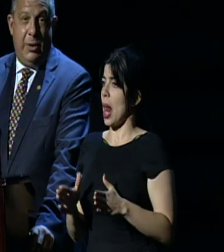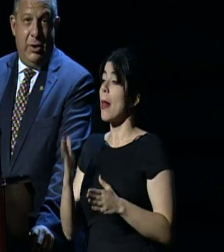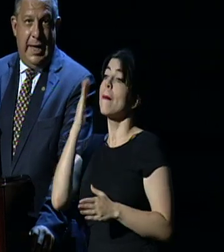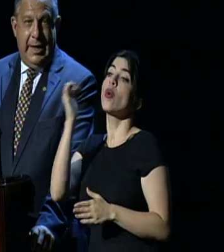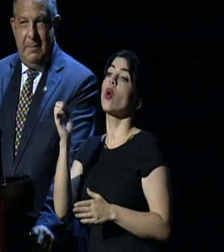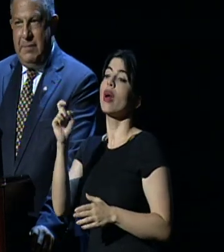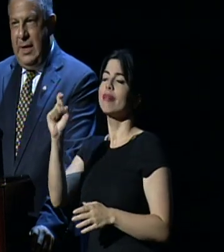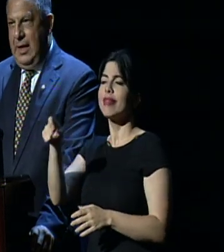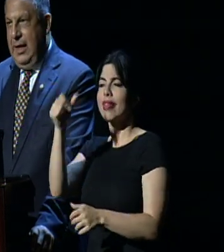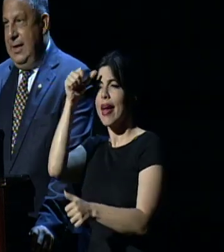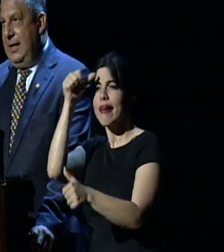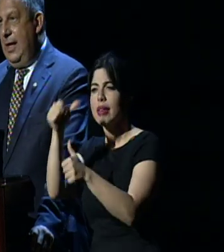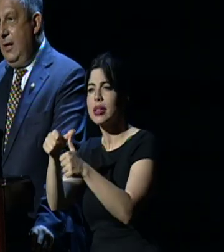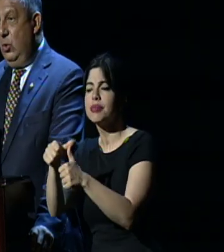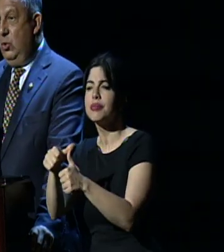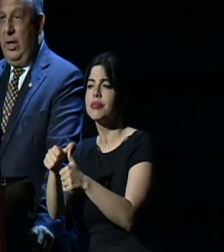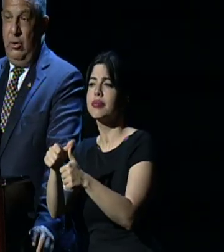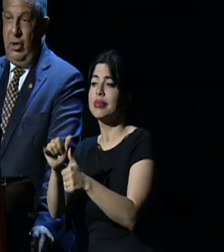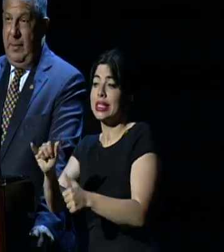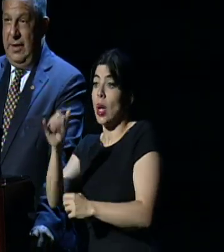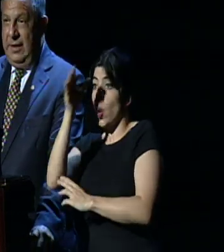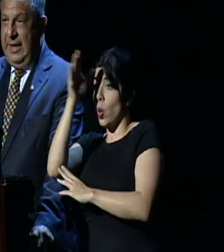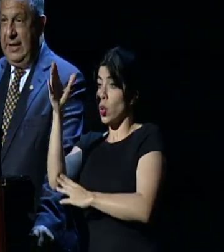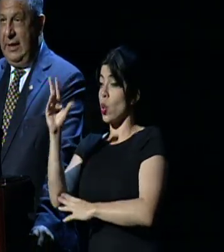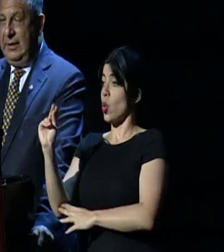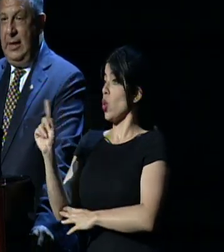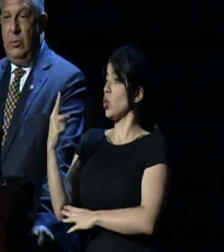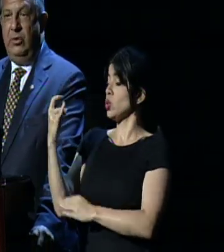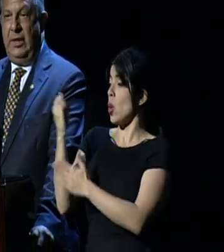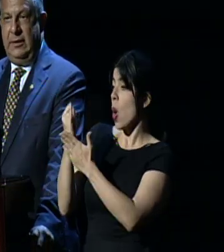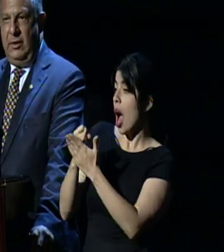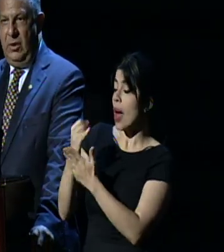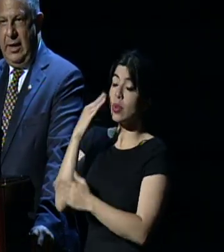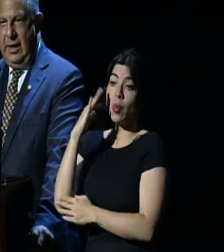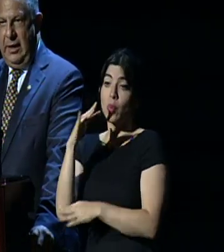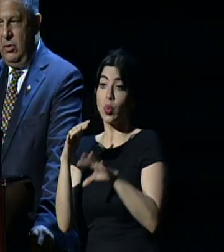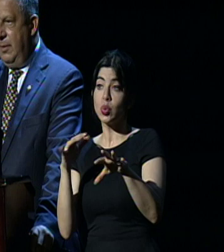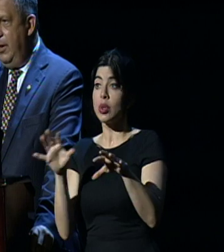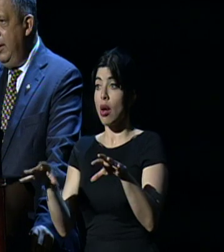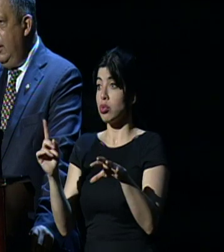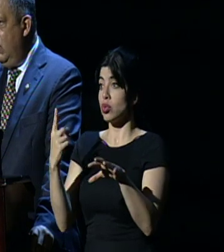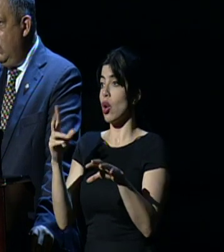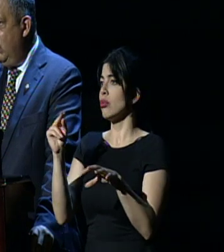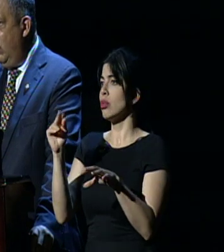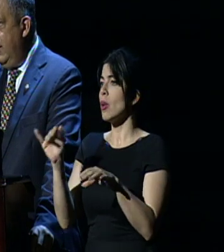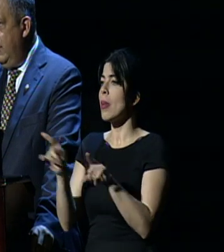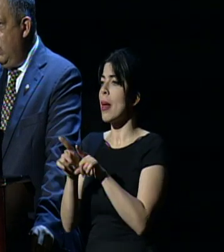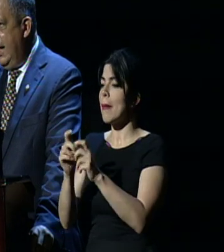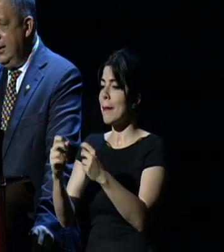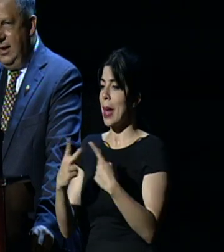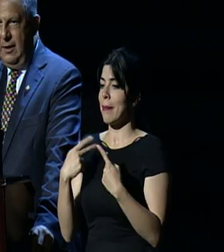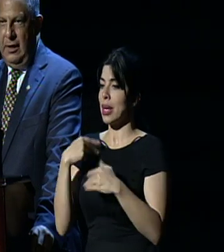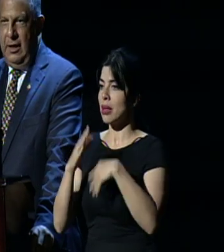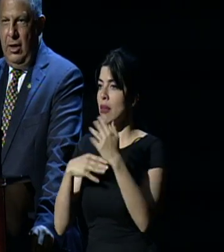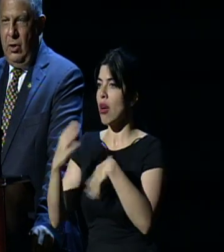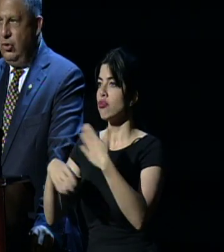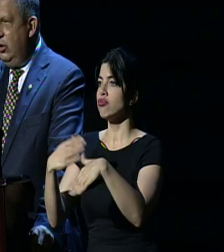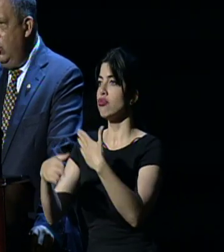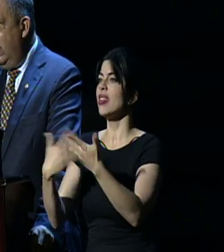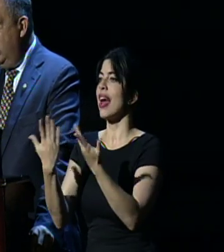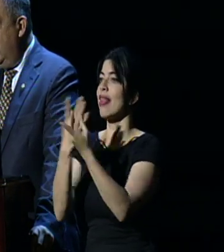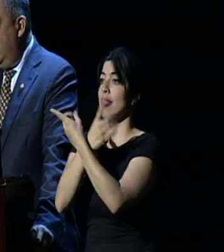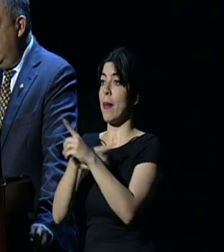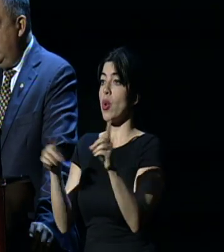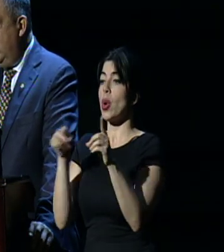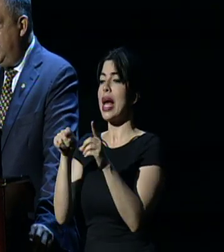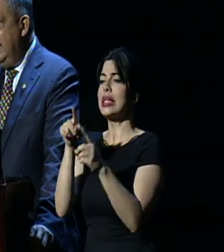hay que recordar que esa cultura, no solamente las artes y la música, sino la que nos ha permitido construir democracia,